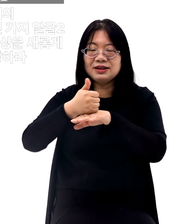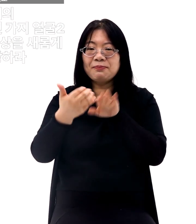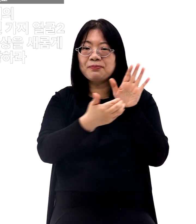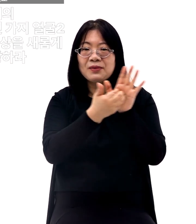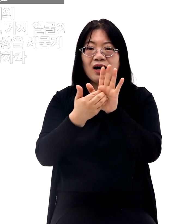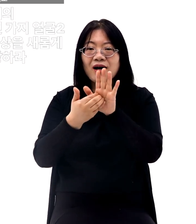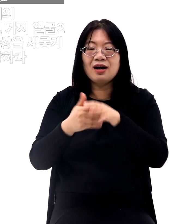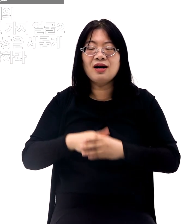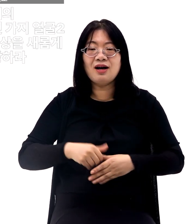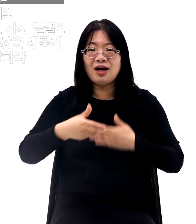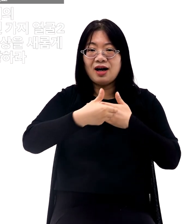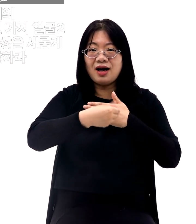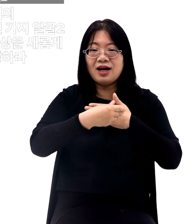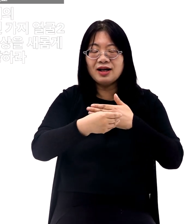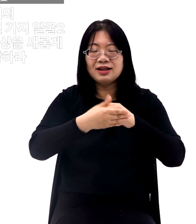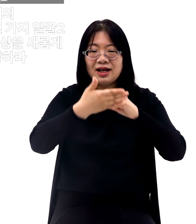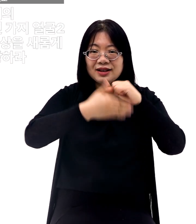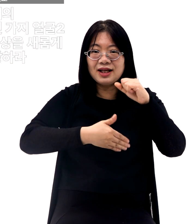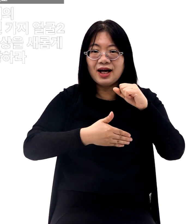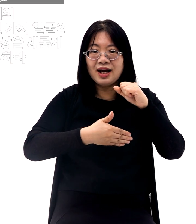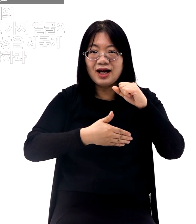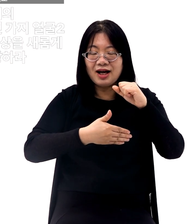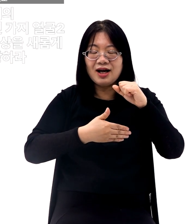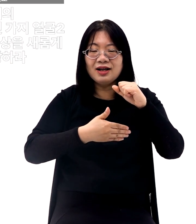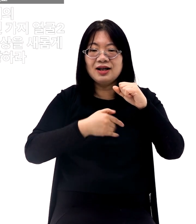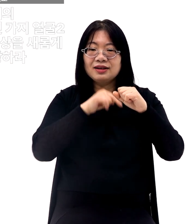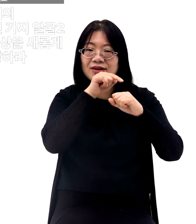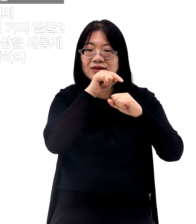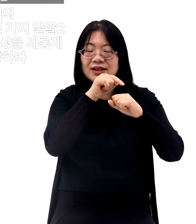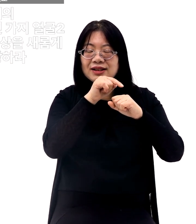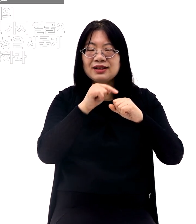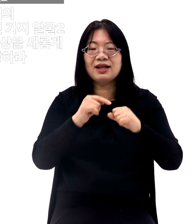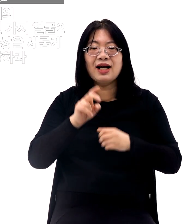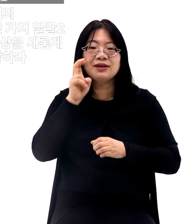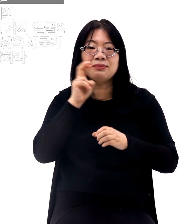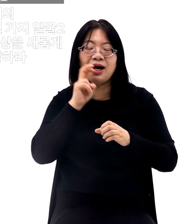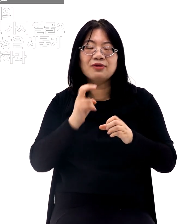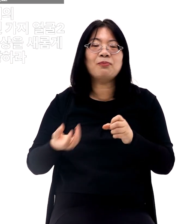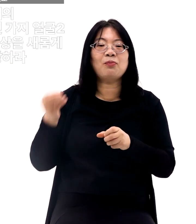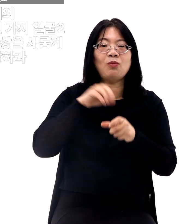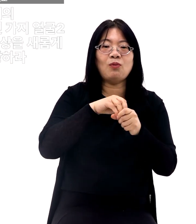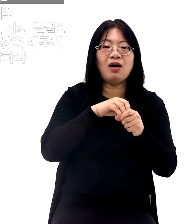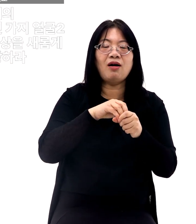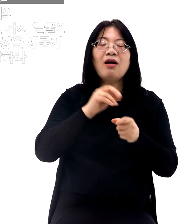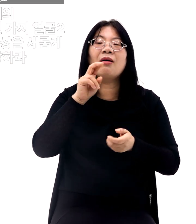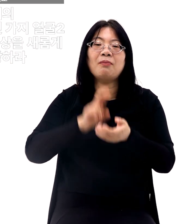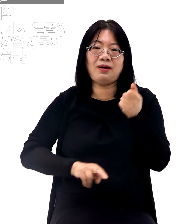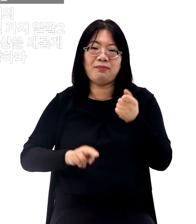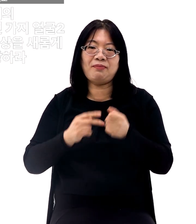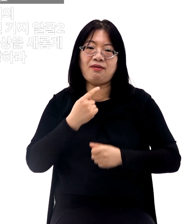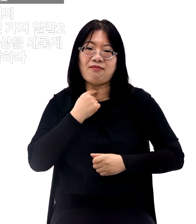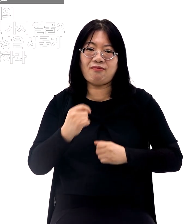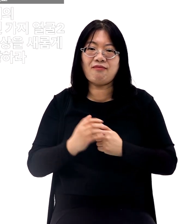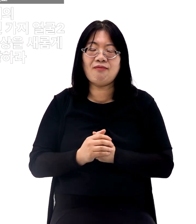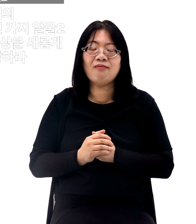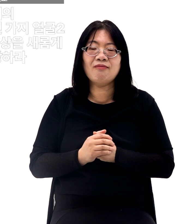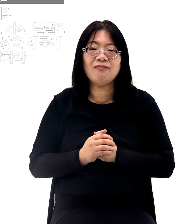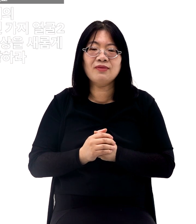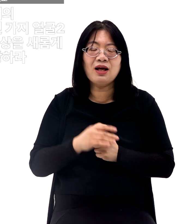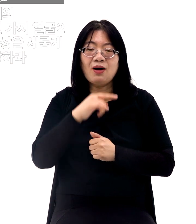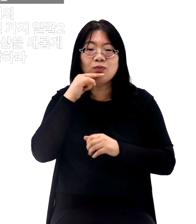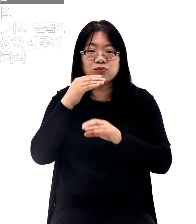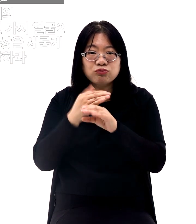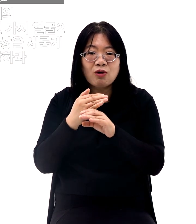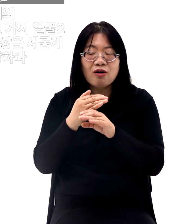엑스레이 사진 같은 데다가 음악을 입혀서 암암리에 판매가 될 정도로. 그래서 저